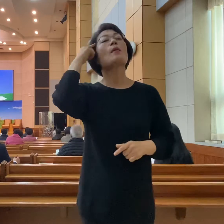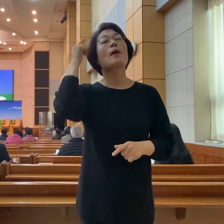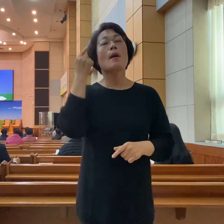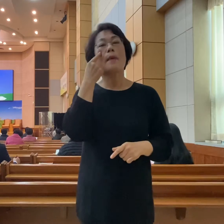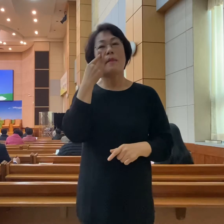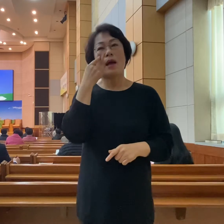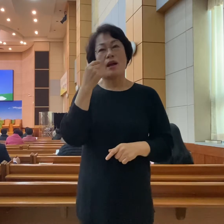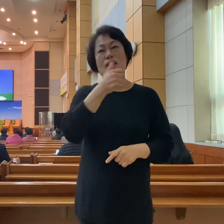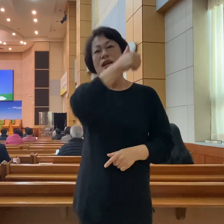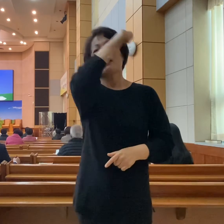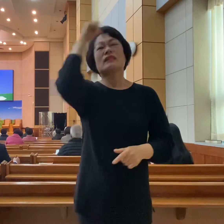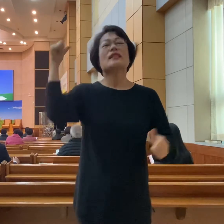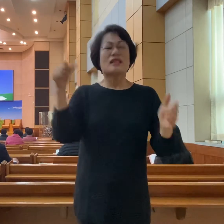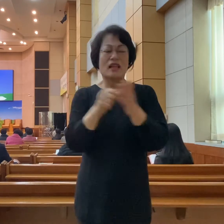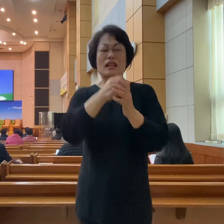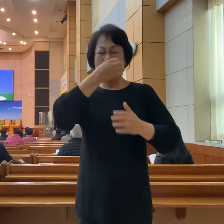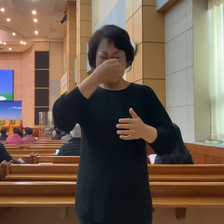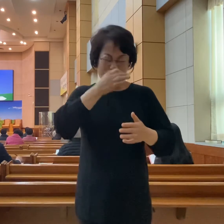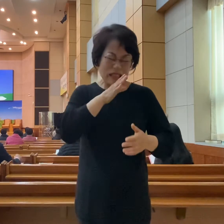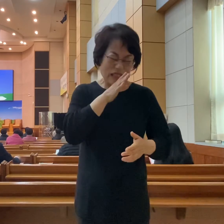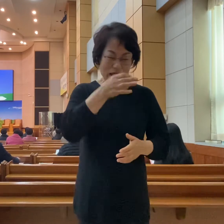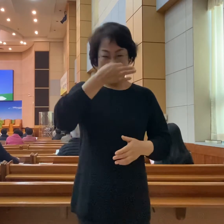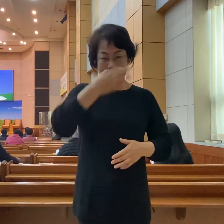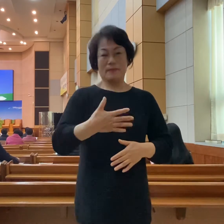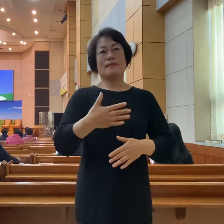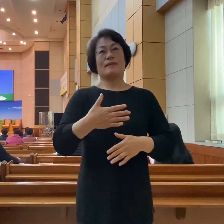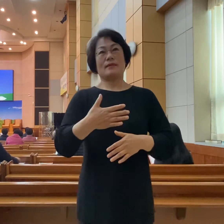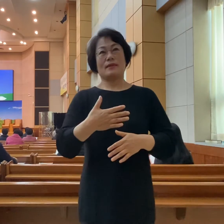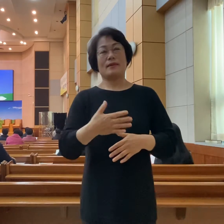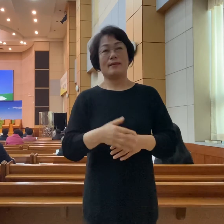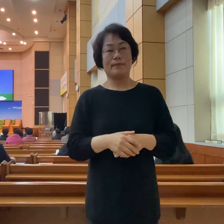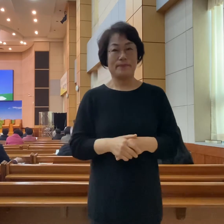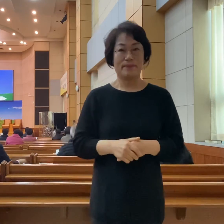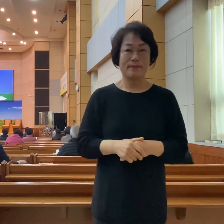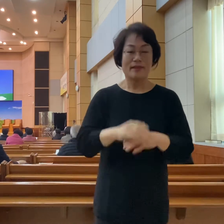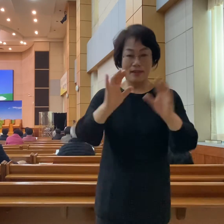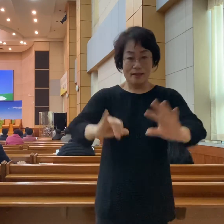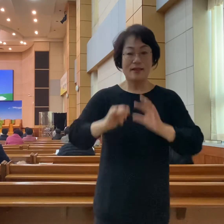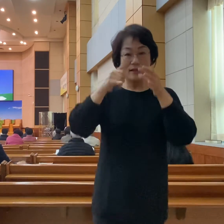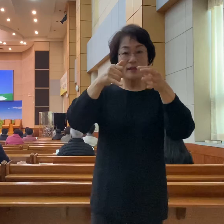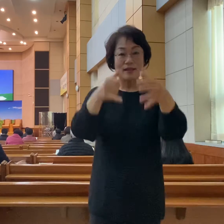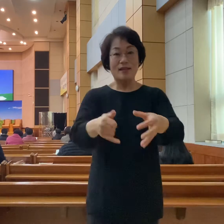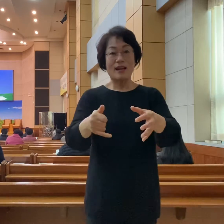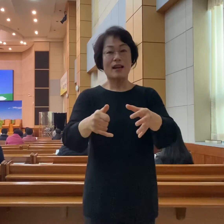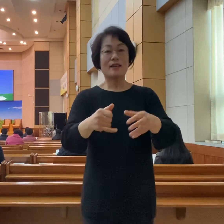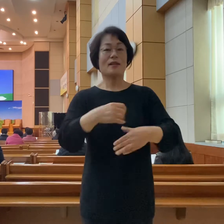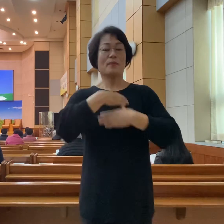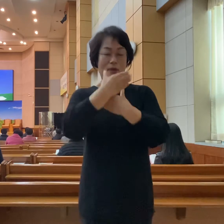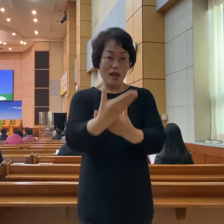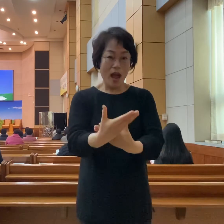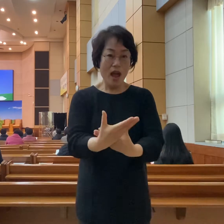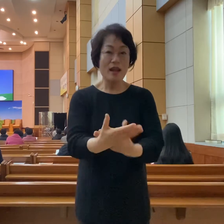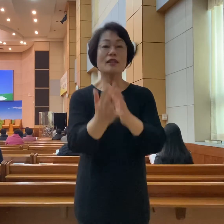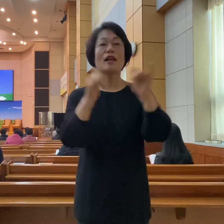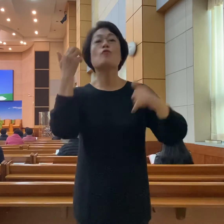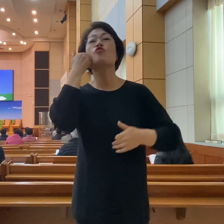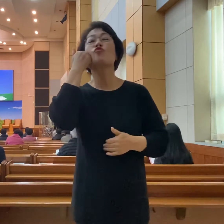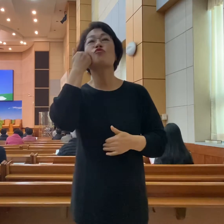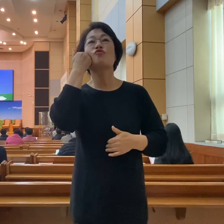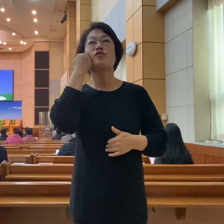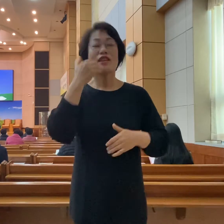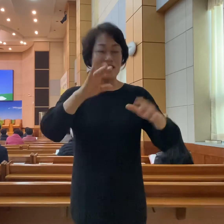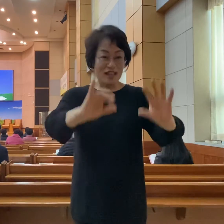거예요. 우리가 잘 알다시피 이 세상에서 가장 평안한 존재가 누굽니까?